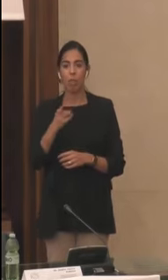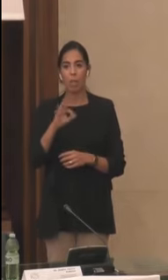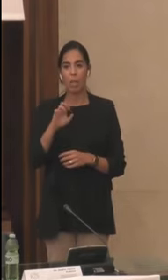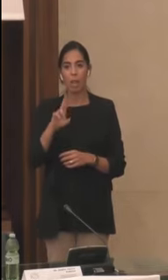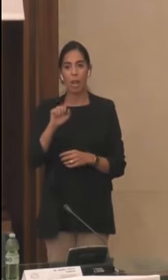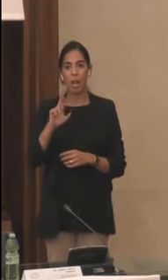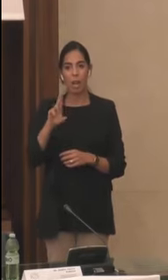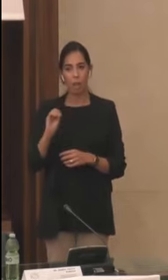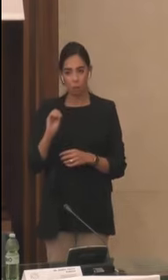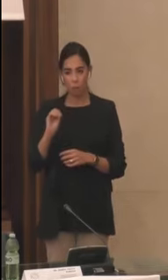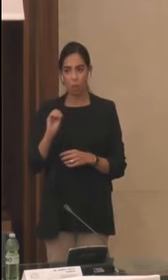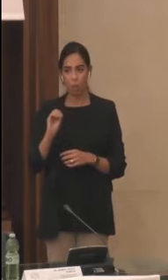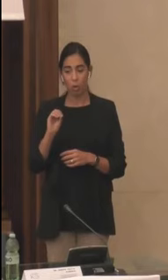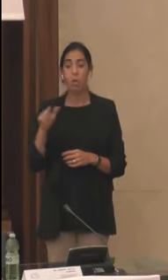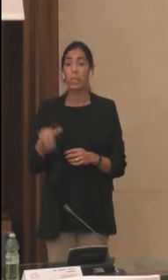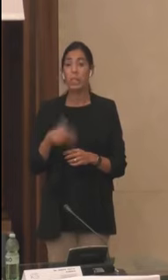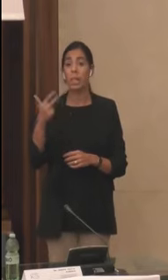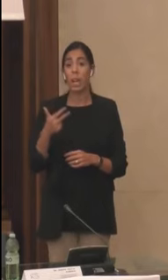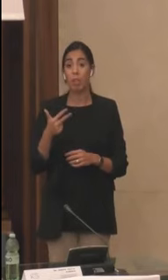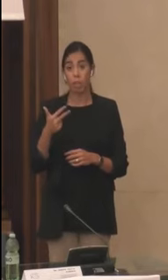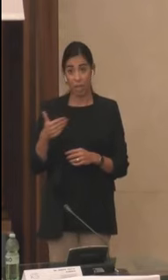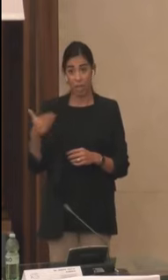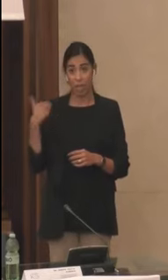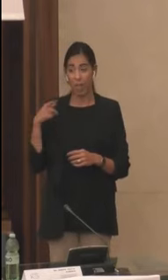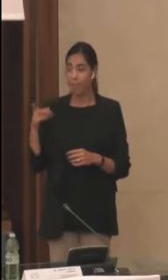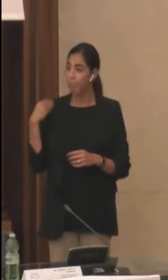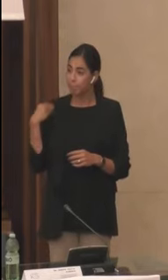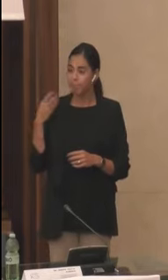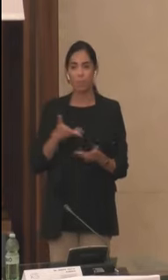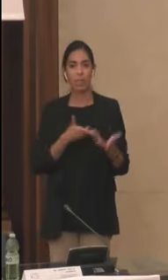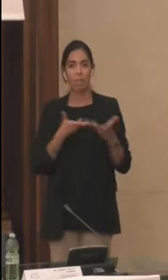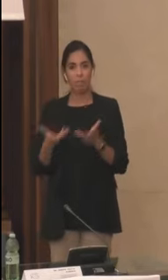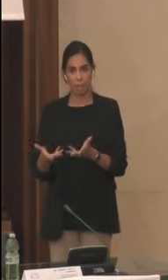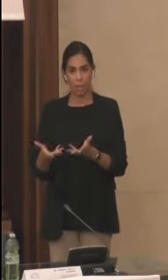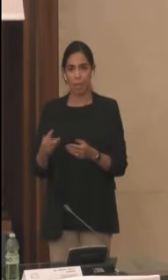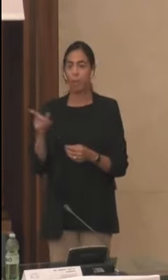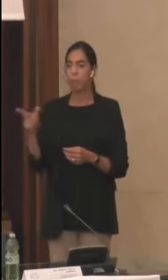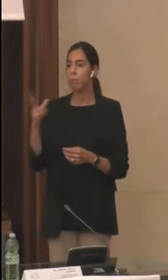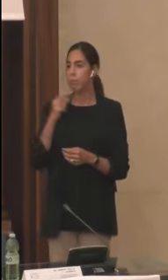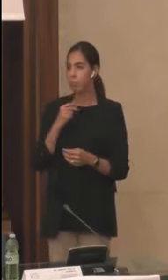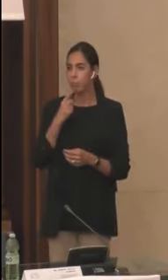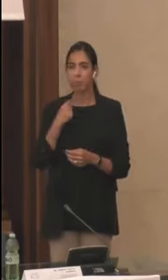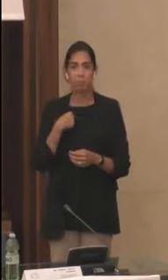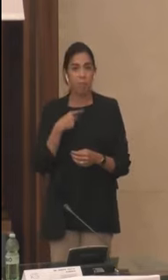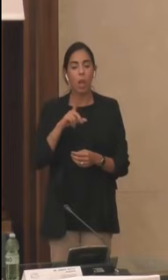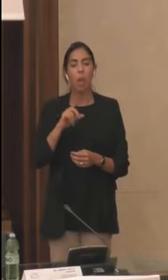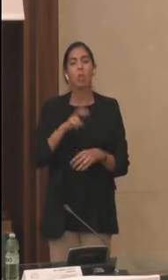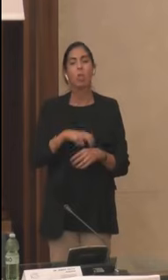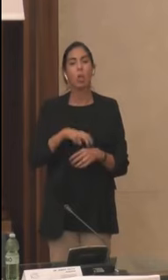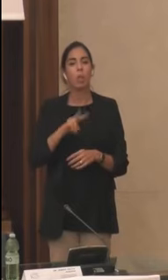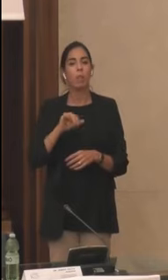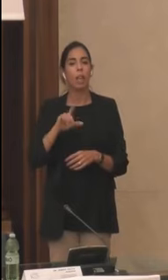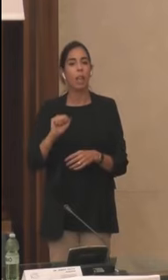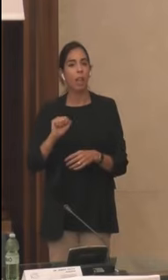la invitación y me dice, doctor Villa, tiene que estar en la conferencia en Roma in